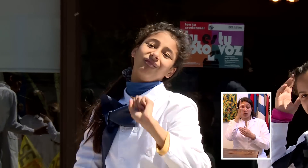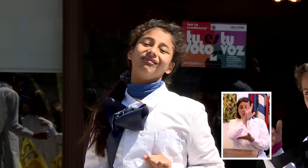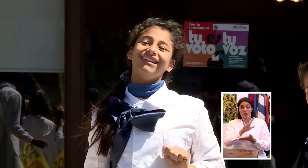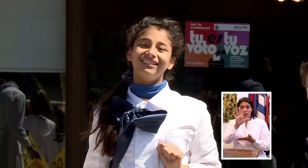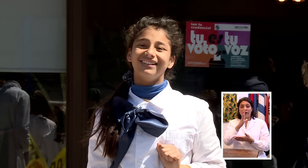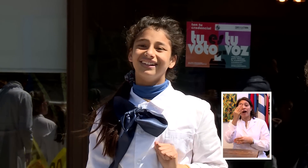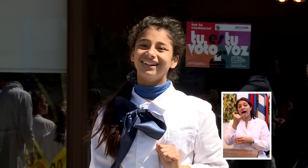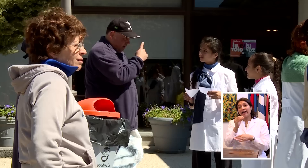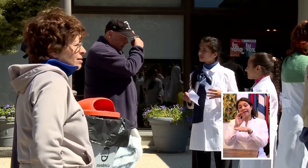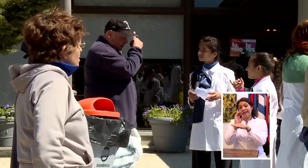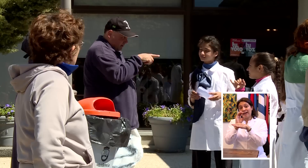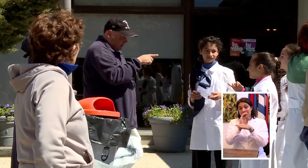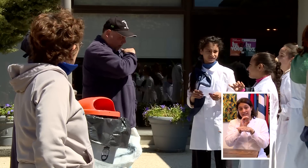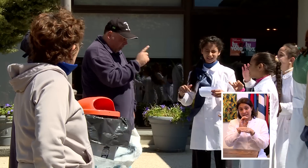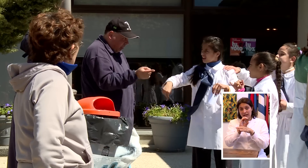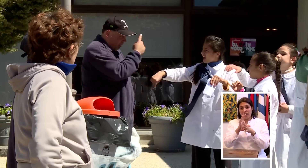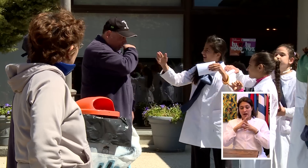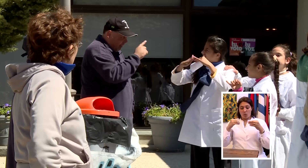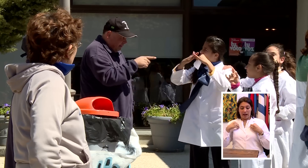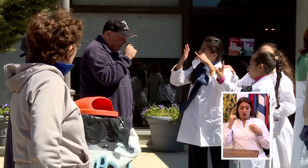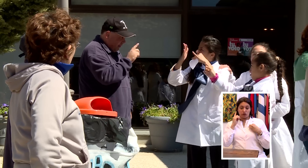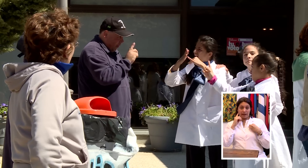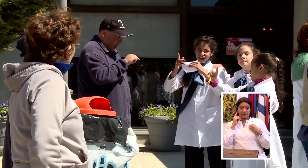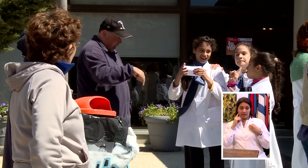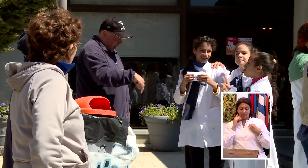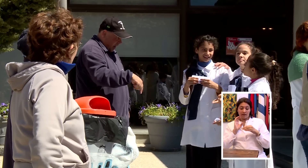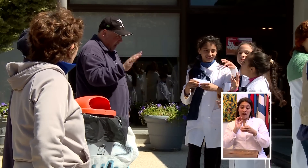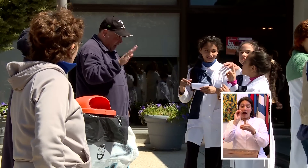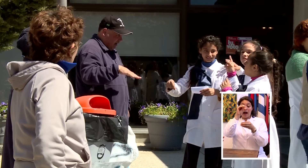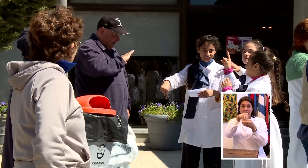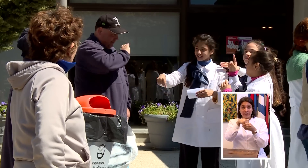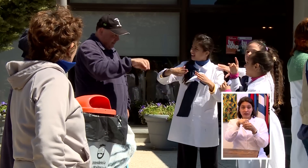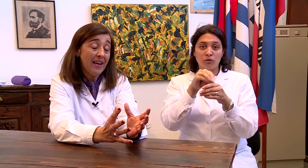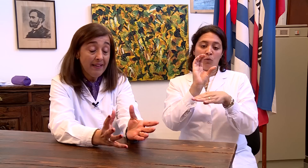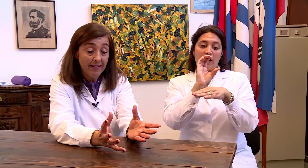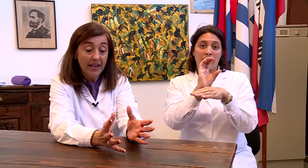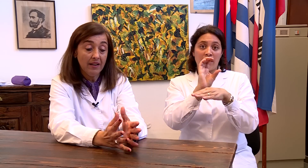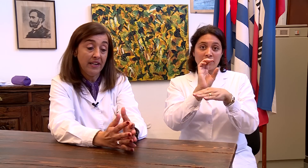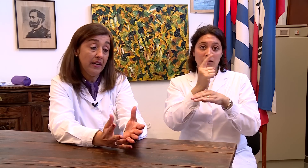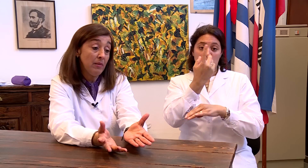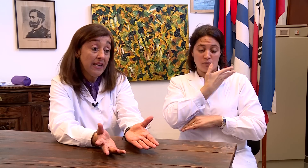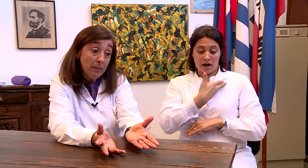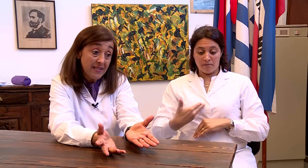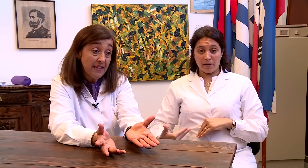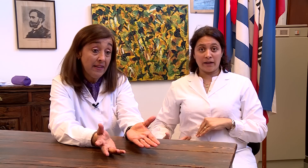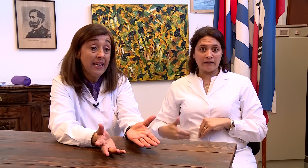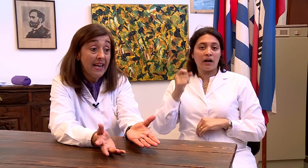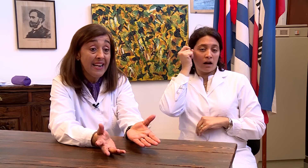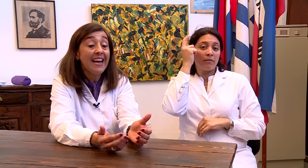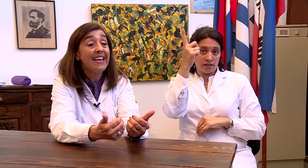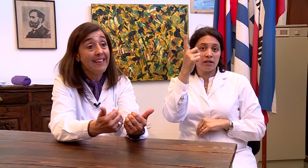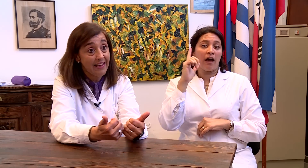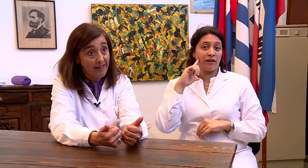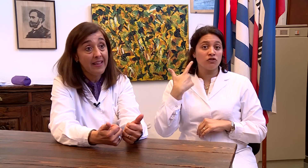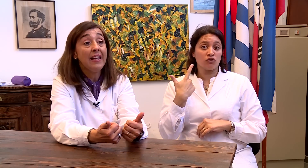están funcionando adentro de escuelas comunes, y es una clase con una maestra, generalmente capacitada en el